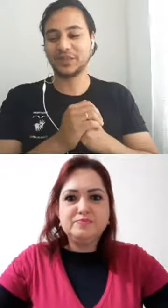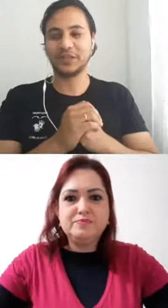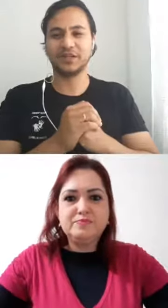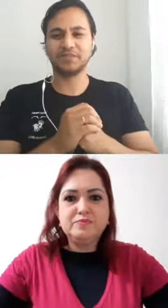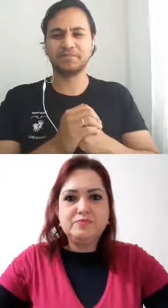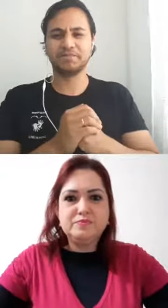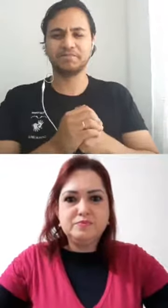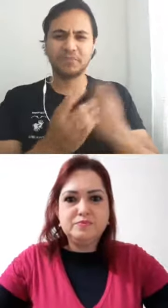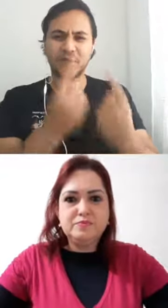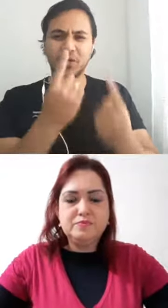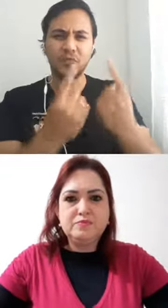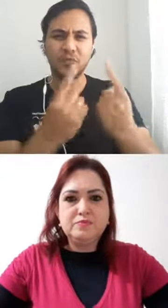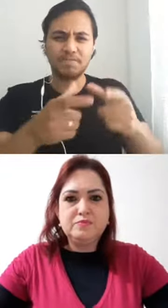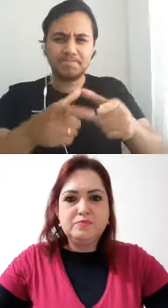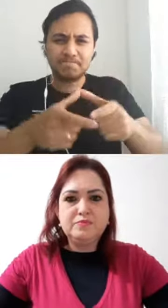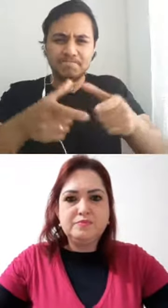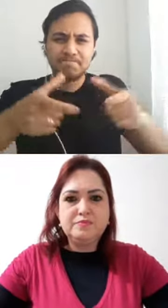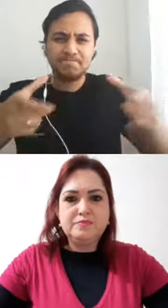fazer para a Jana.